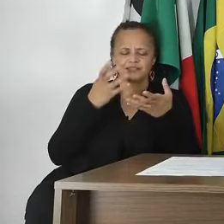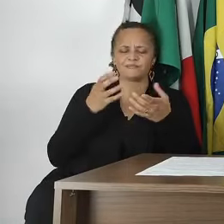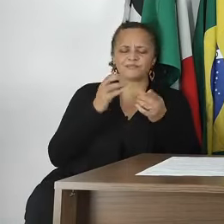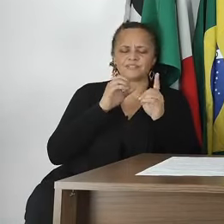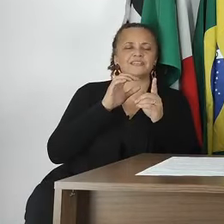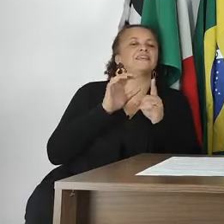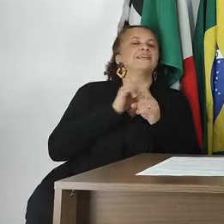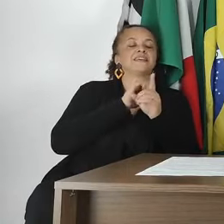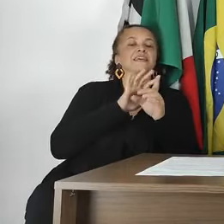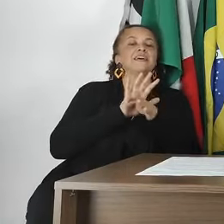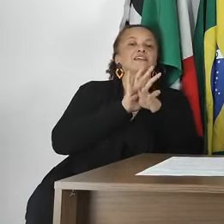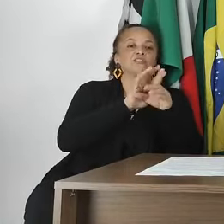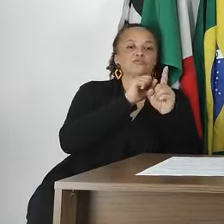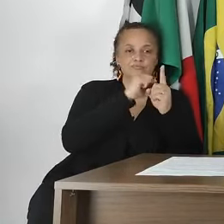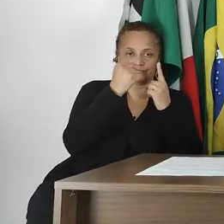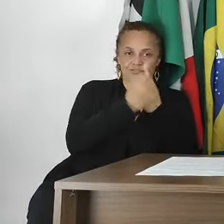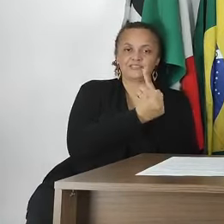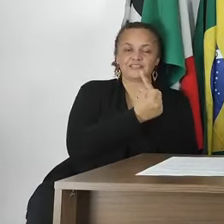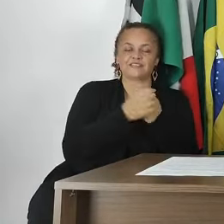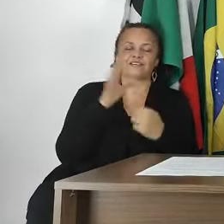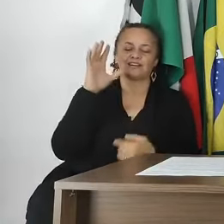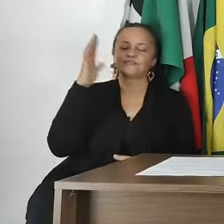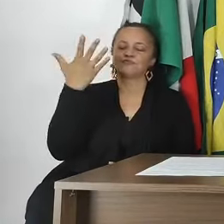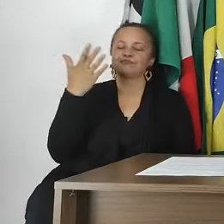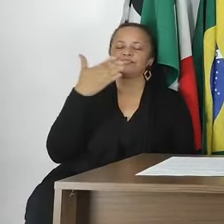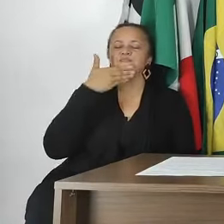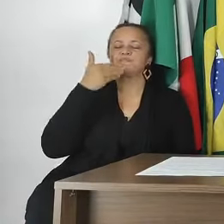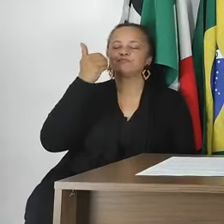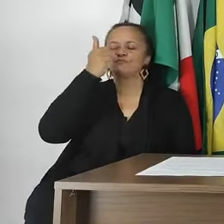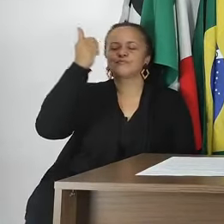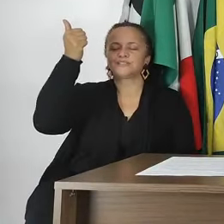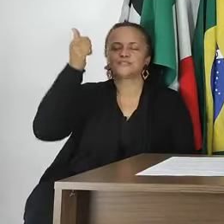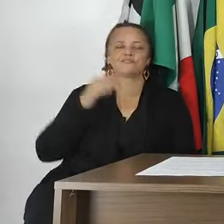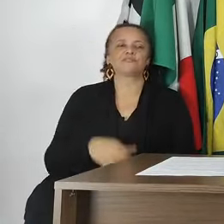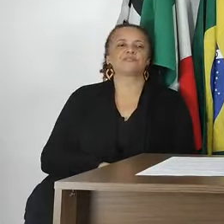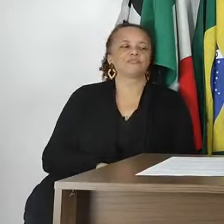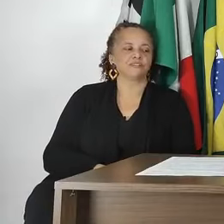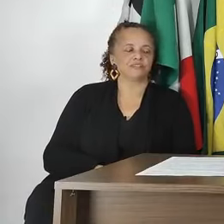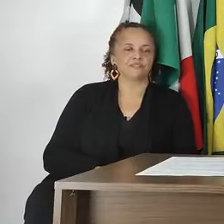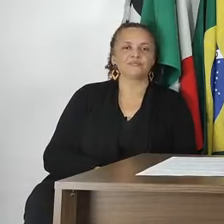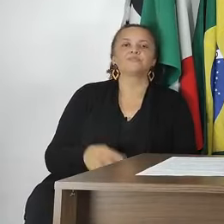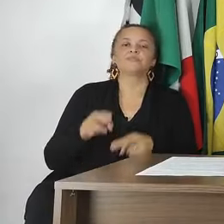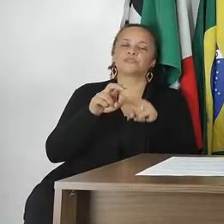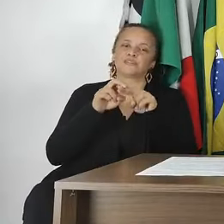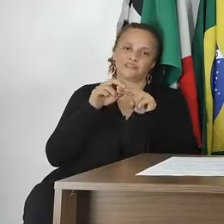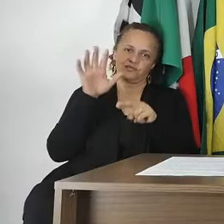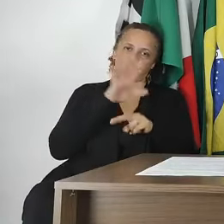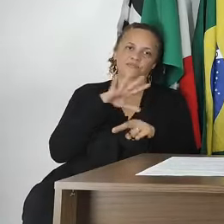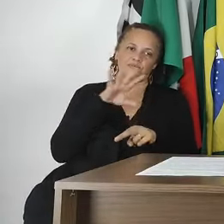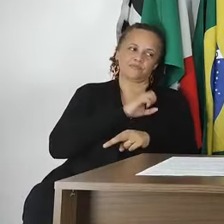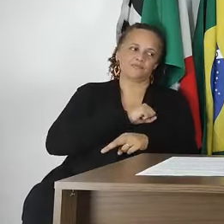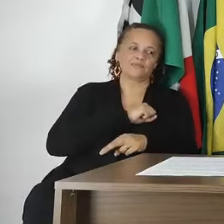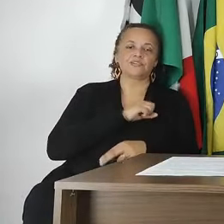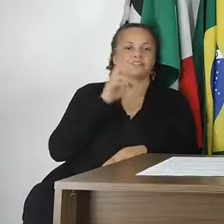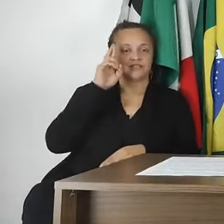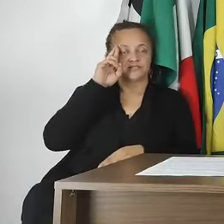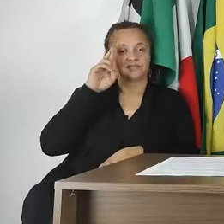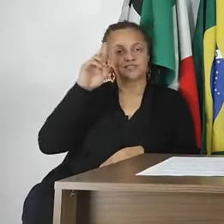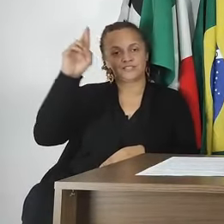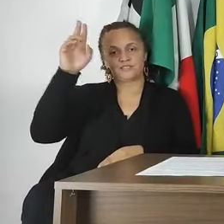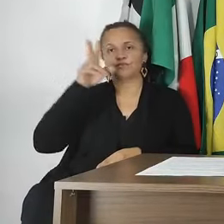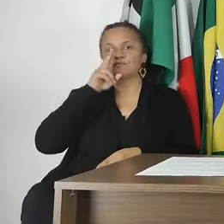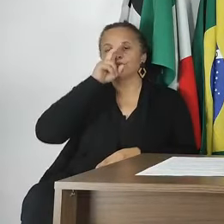social na igreja venha funcionar cada vez mais através desse amor que Deus fortalece,